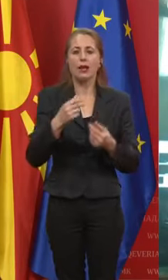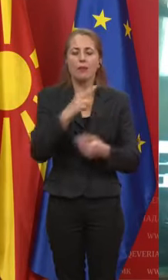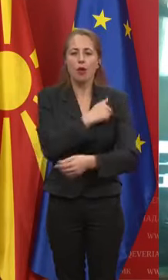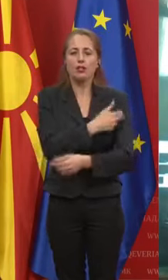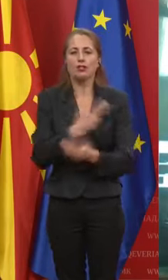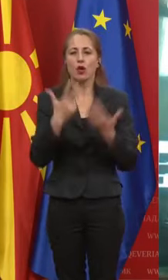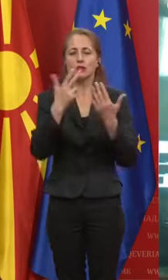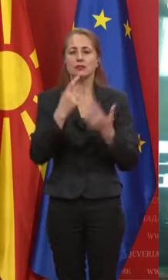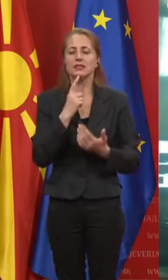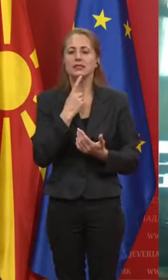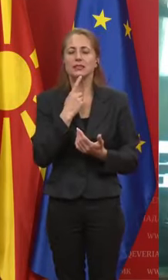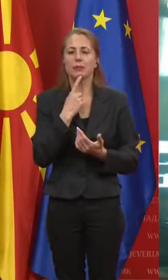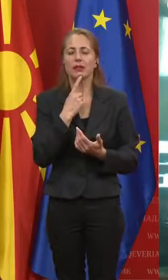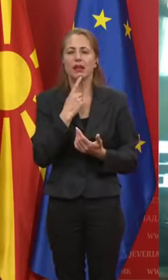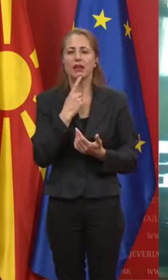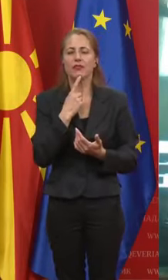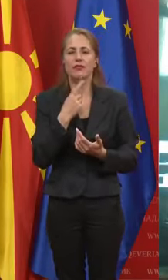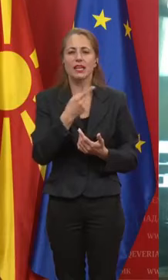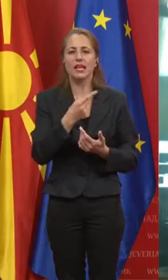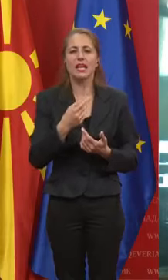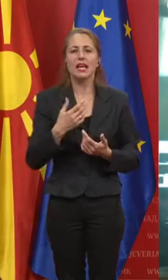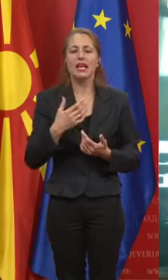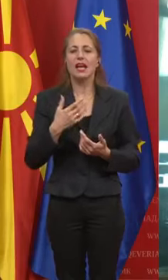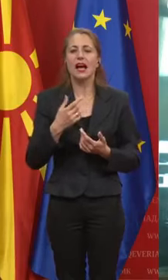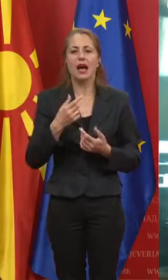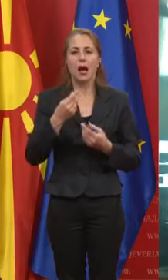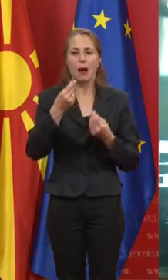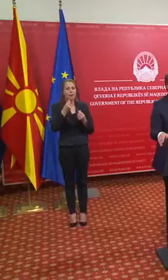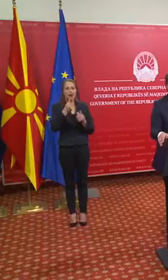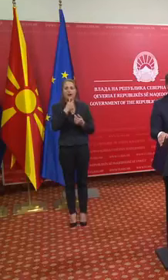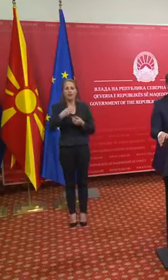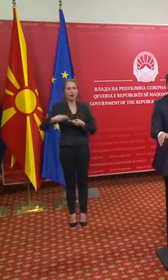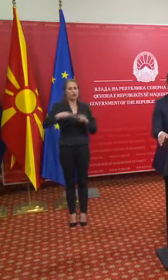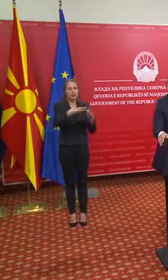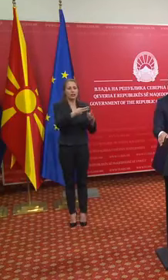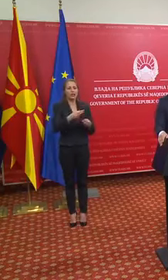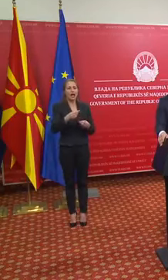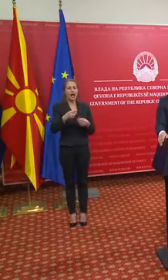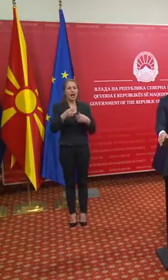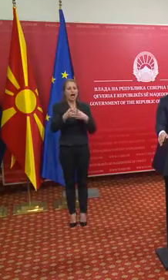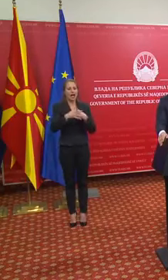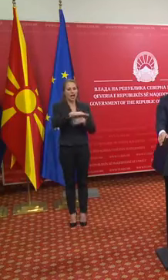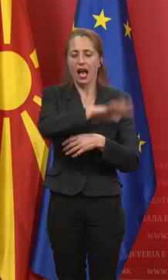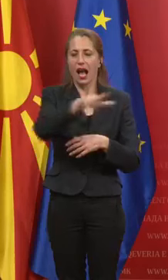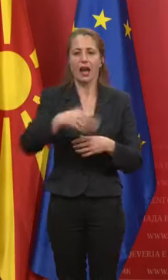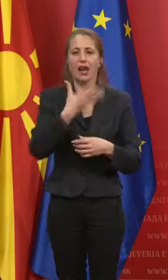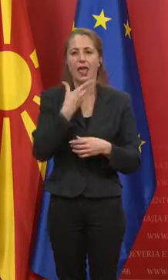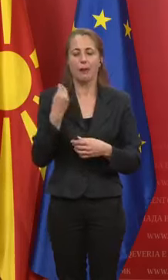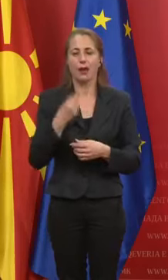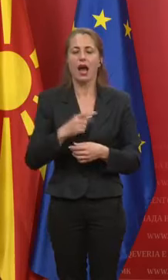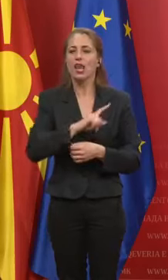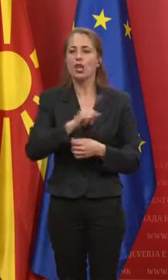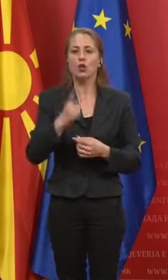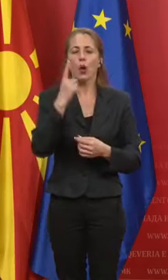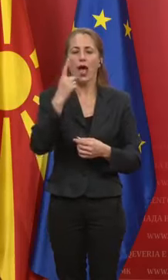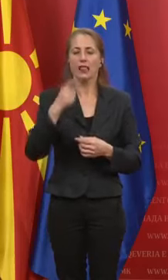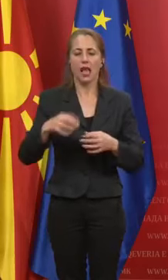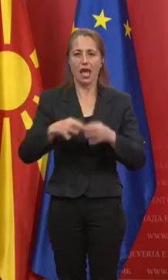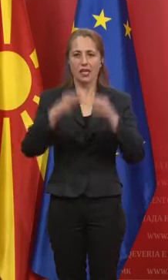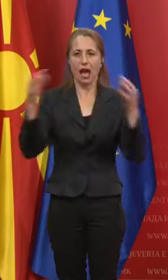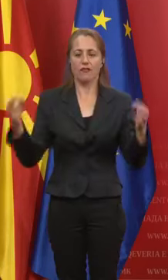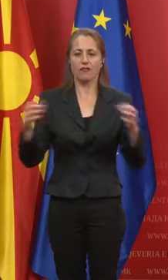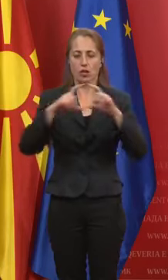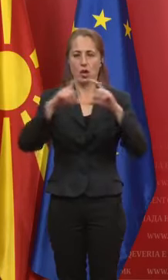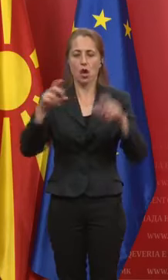8 септември, колку што имаме јас информација, е пред финансиски колапс. Благодарам. Не, ниту една јавна здравствена установа